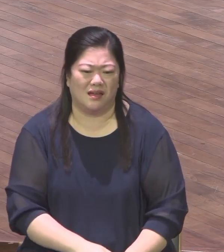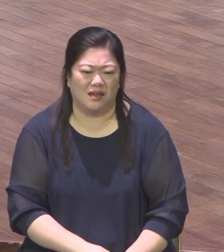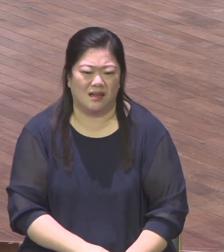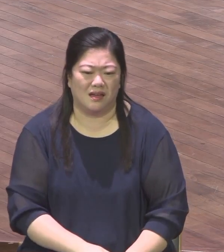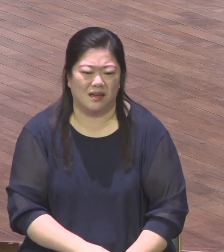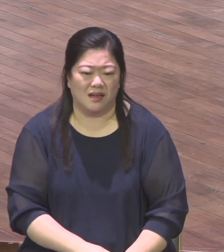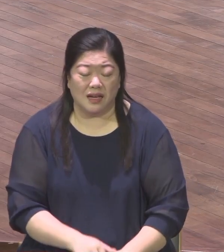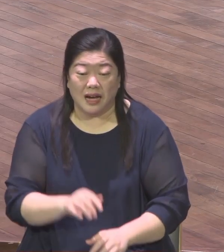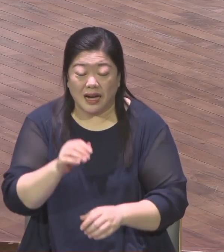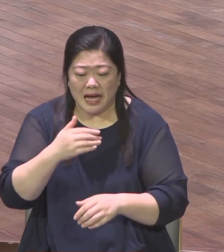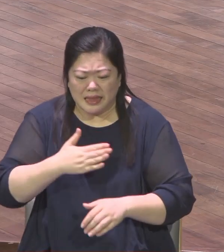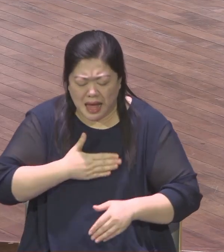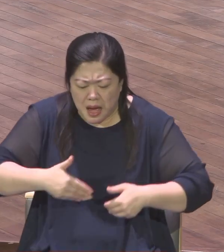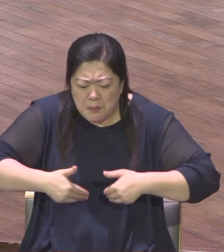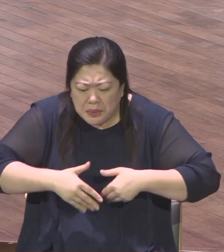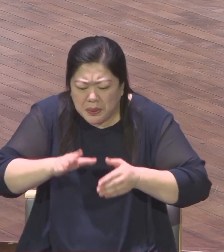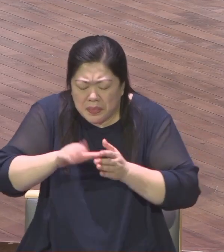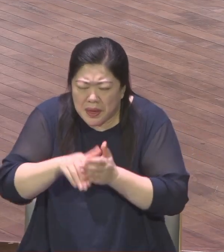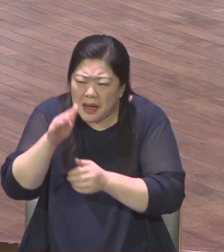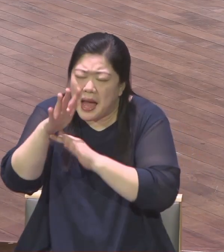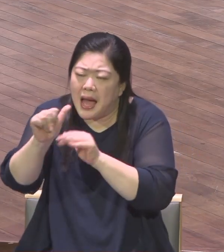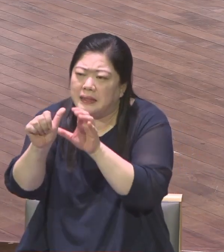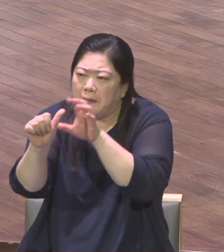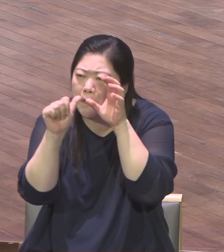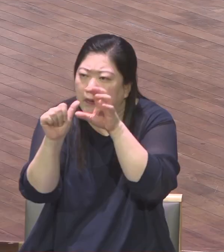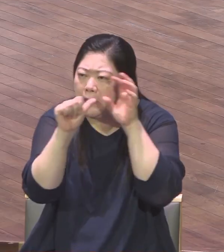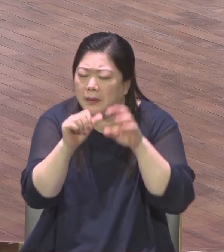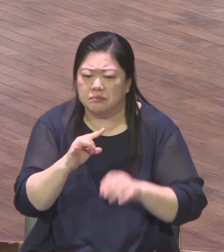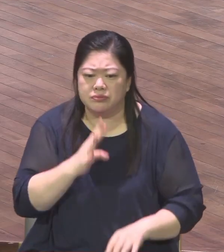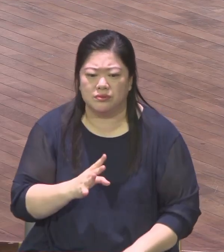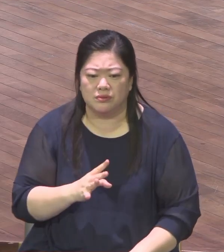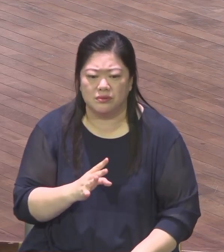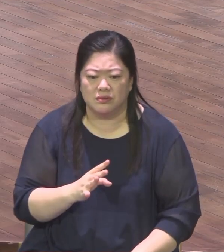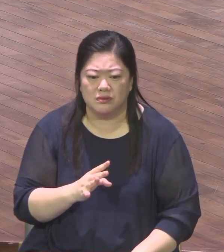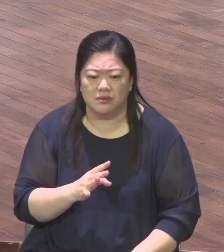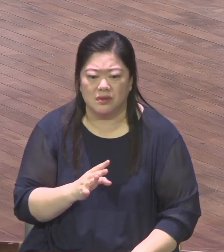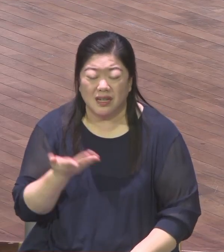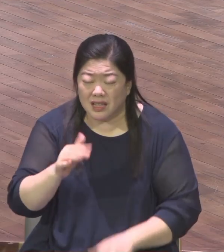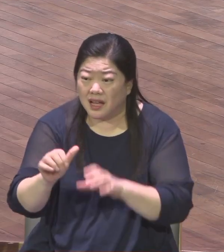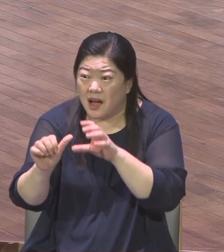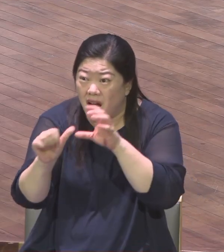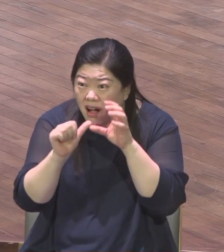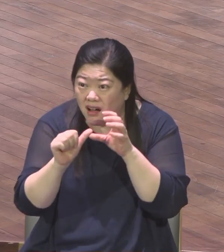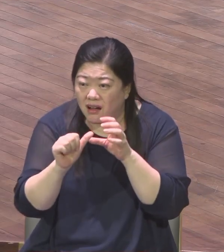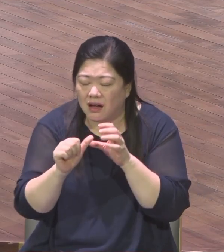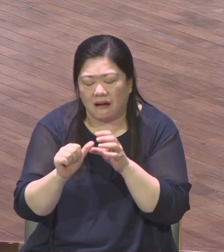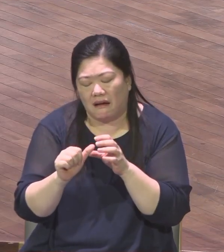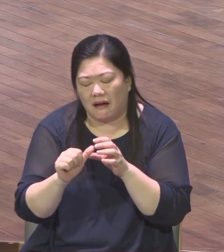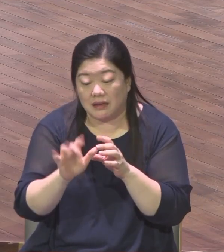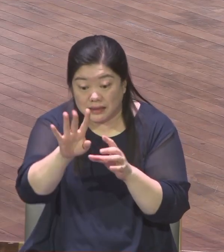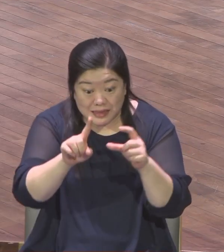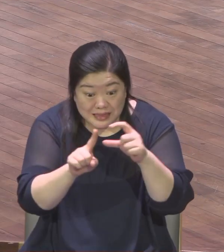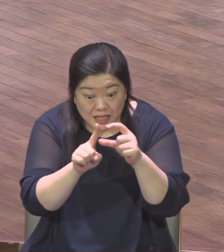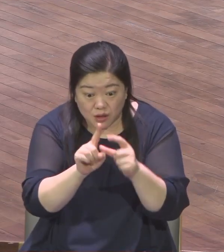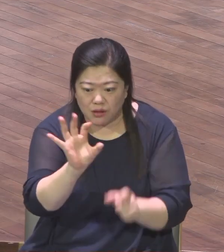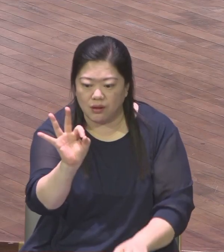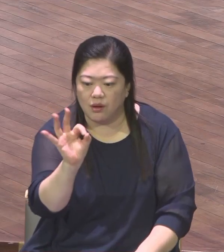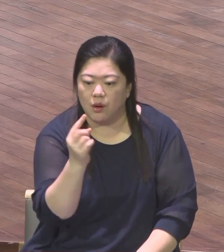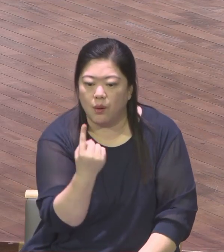말씀을 순종하지 못한 이유가 어디 있느냐? 본문 2절에 보면요, 오만이란 단어가 나와요.